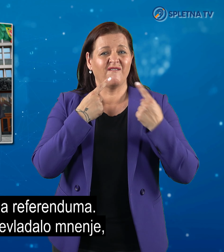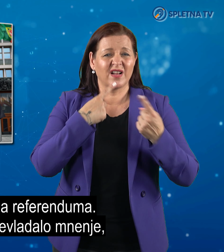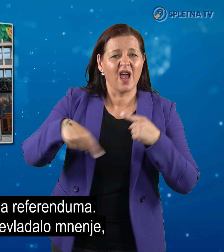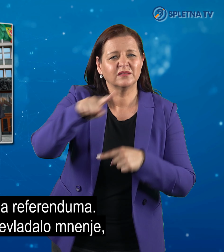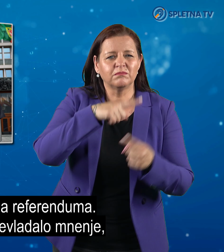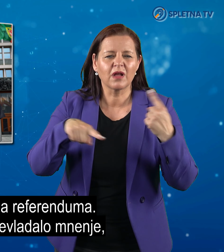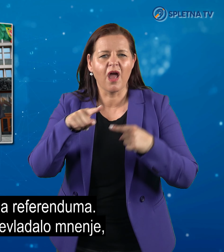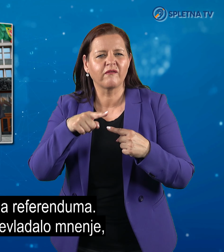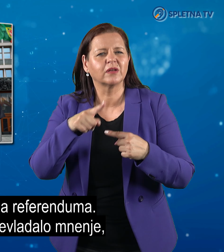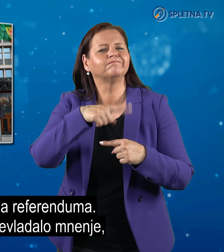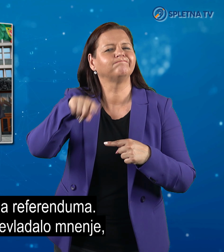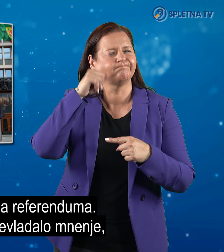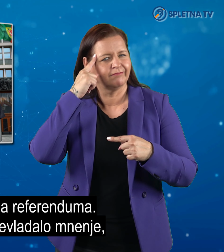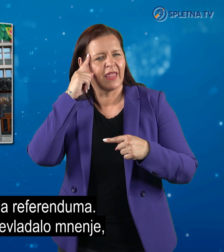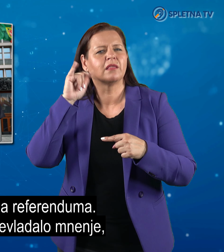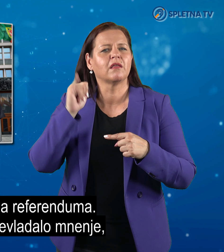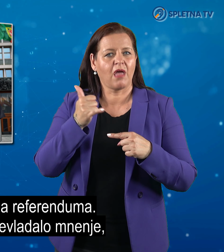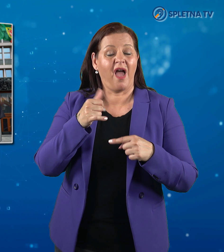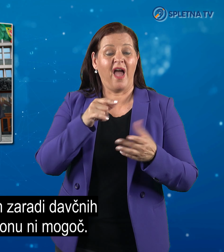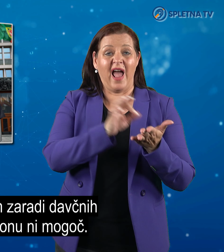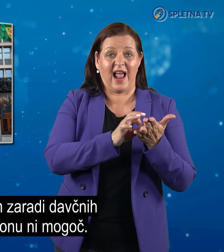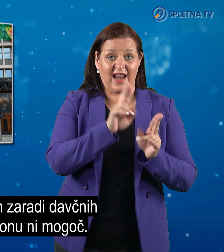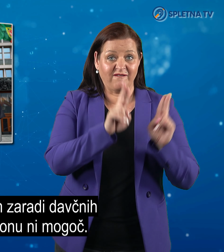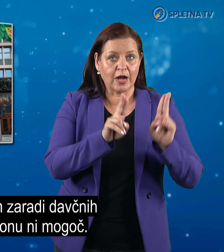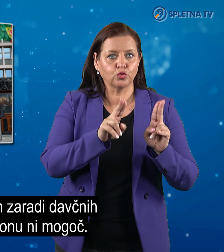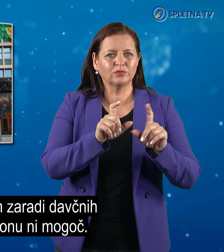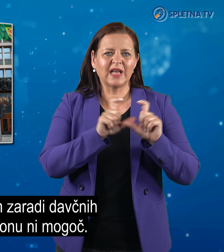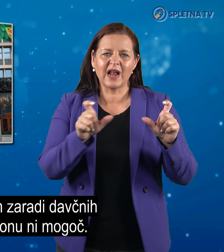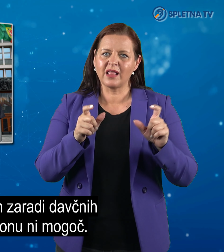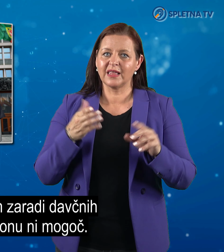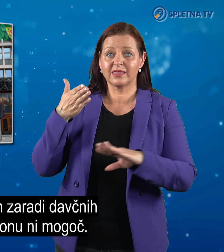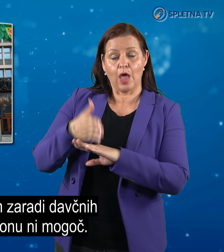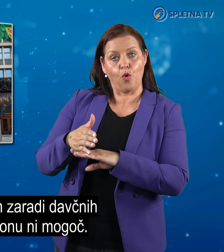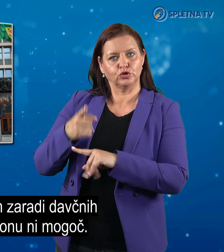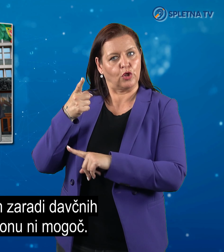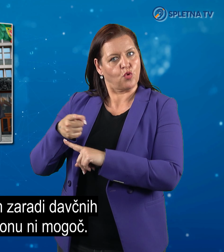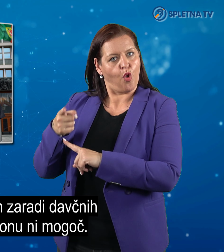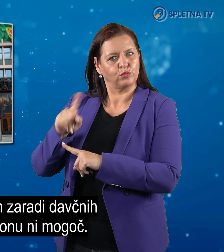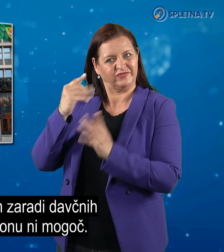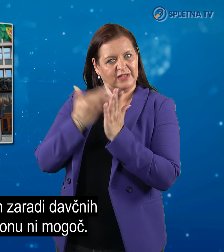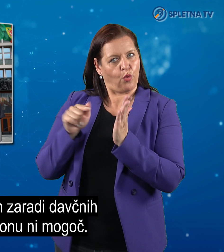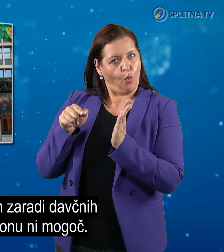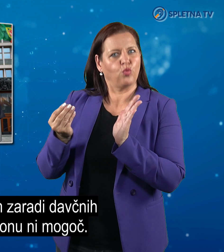V razpravi je prevladalo mnenje, da referendum zaradi davčnih določb v zakonu ni mogoč.